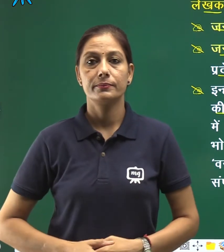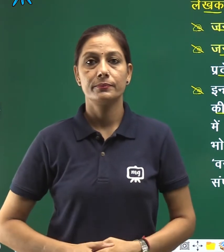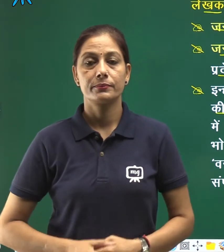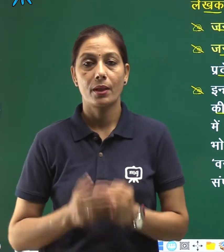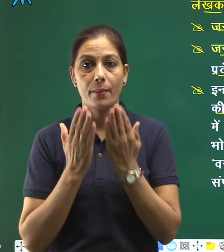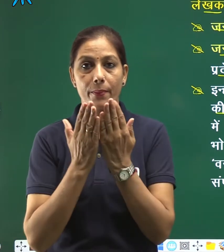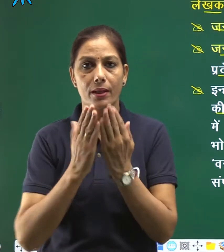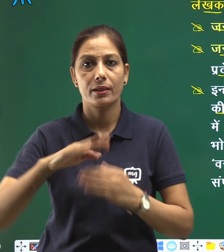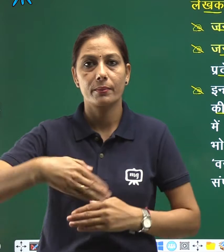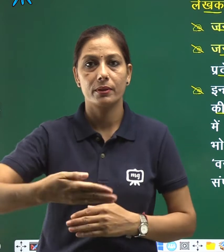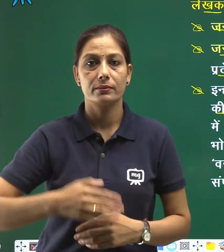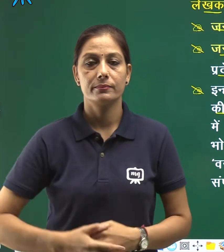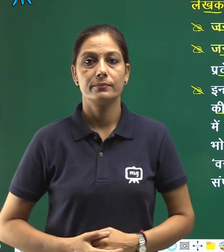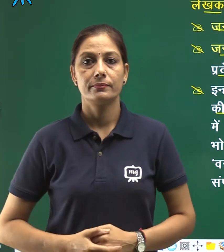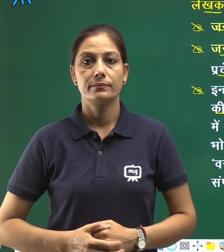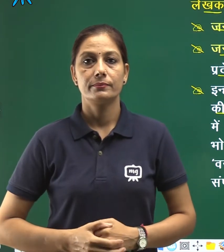पढ़ाई के बाद